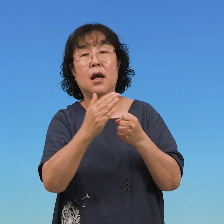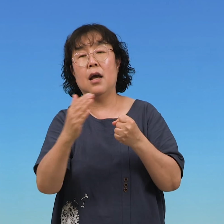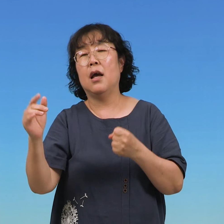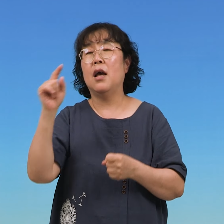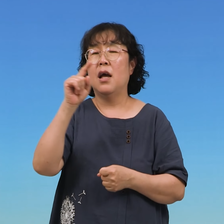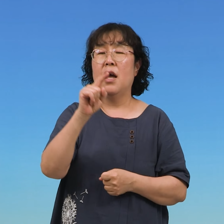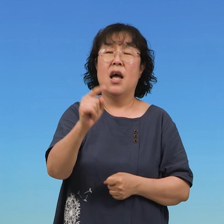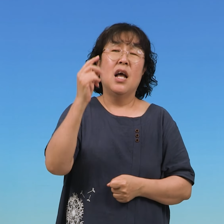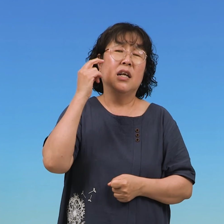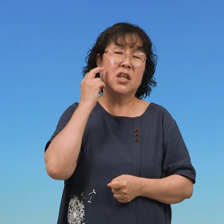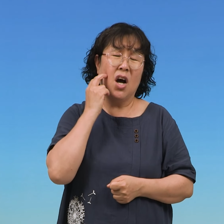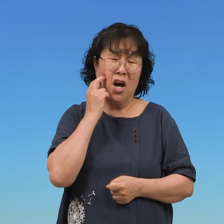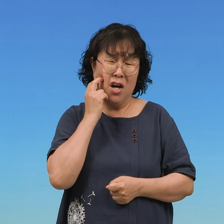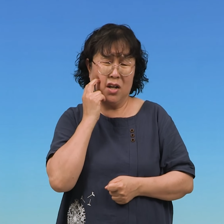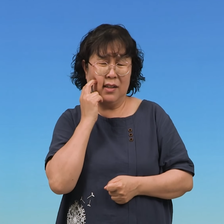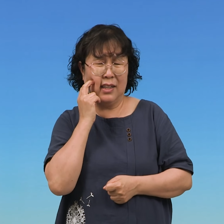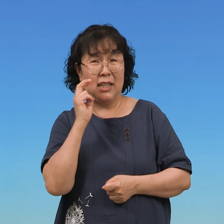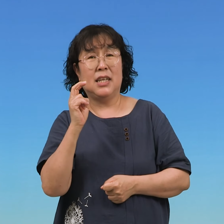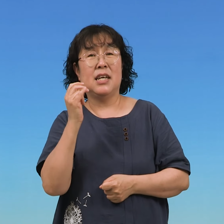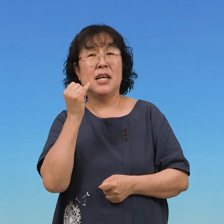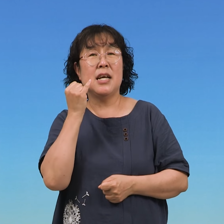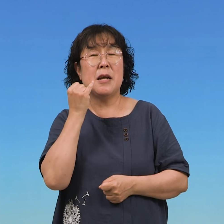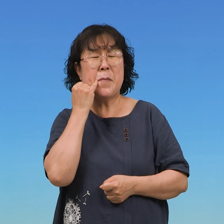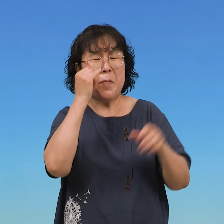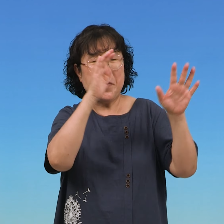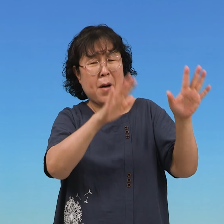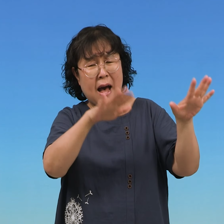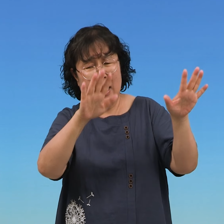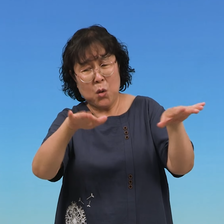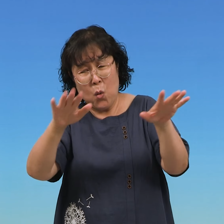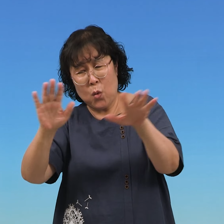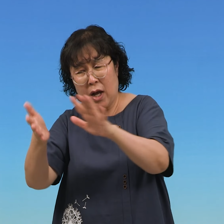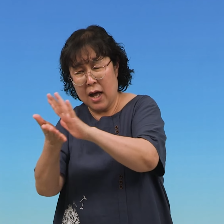저 거친 파도가 반석이 되고